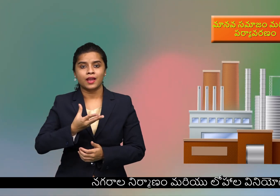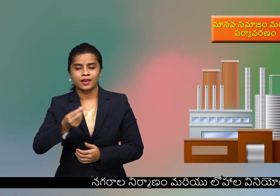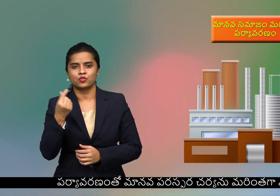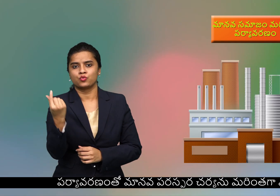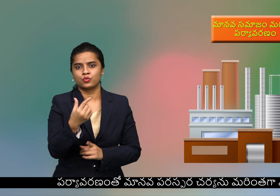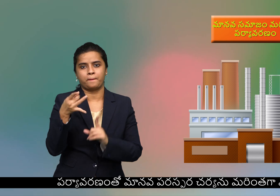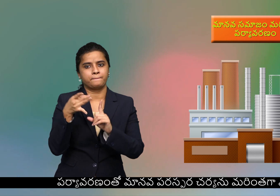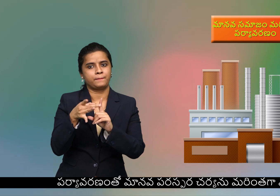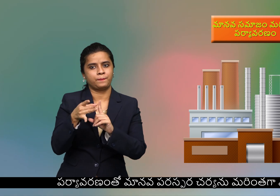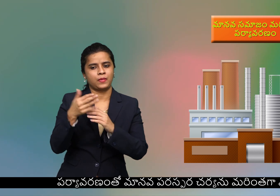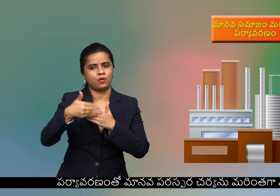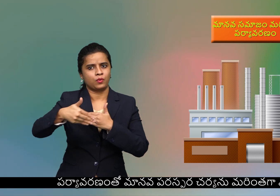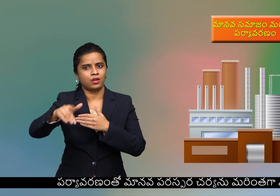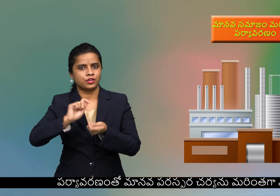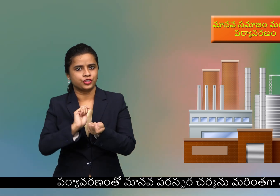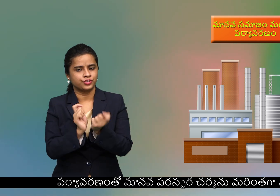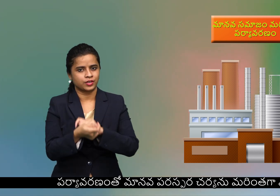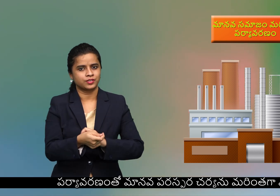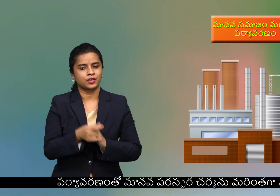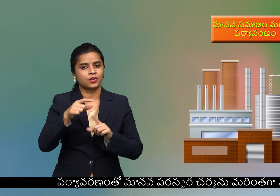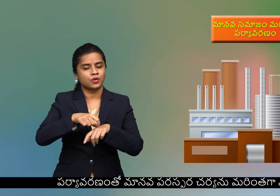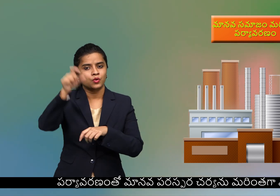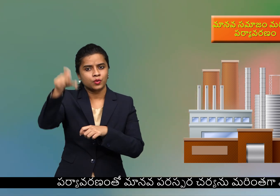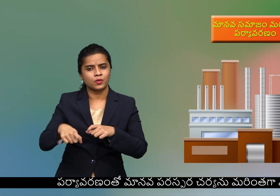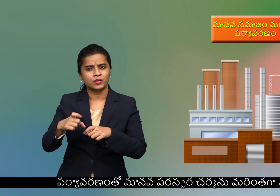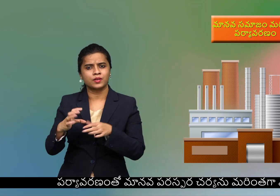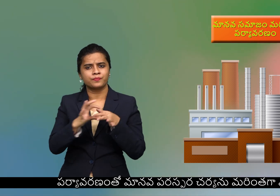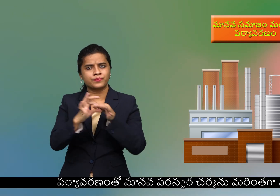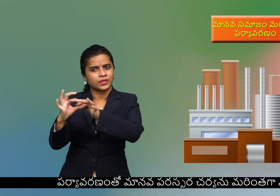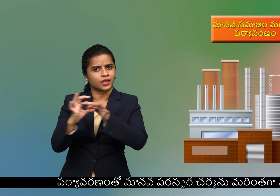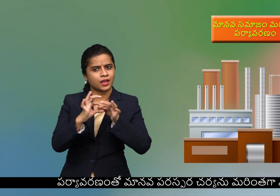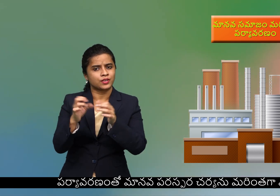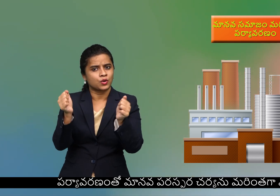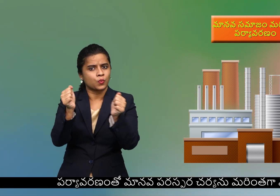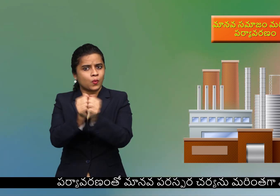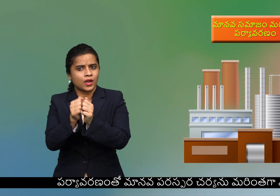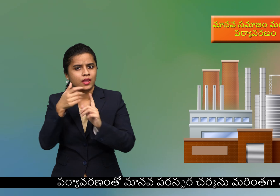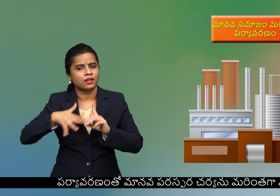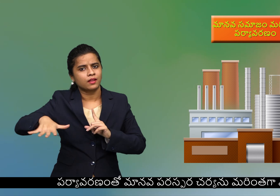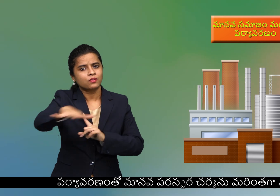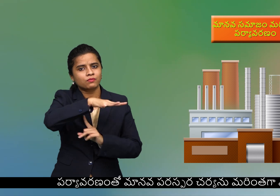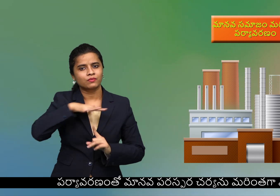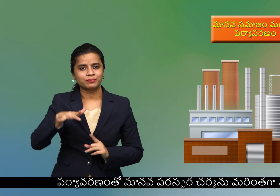వినియోగం పర్యావరణంతో మానవ పరస్పర చర్యను మరింతగా మార్చాయి.